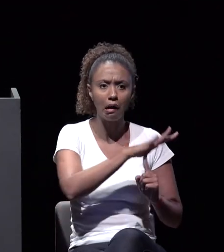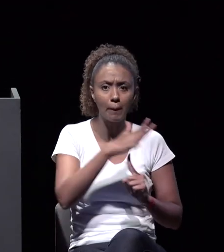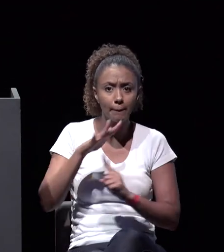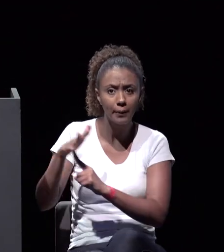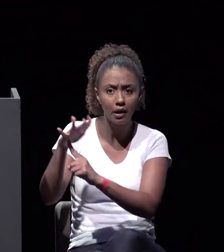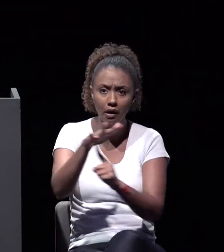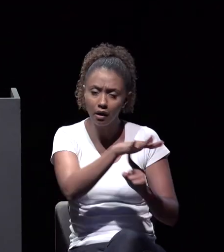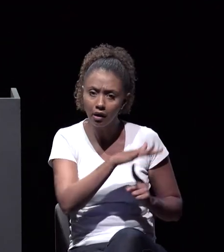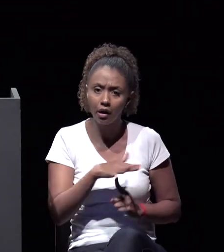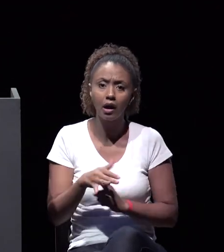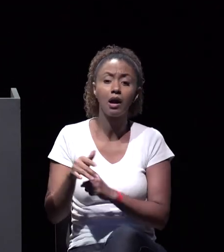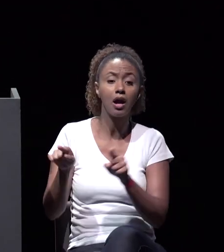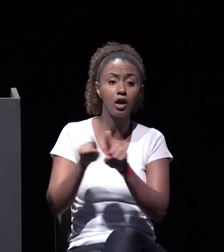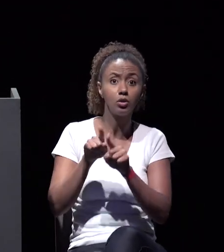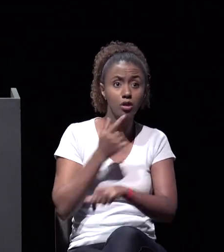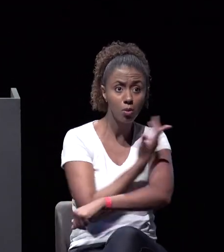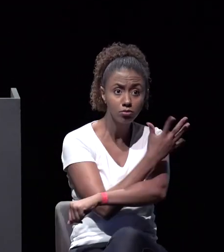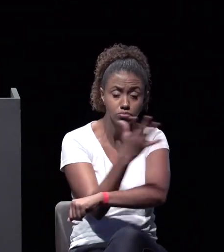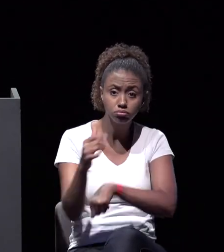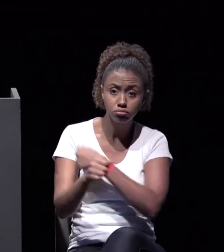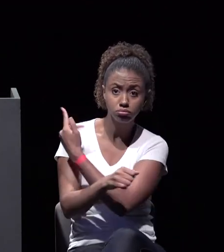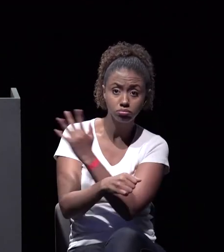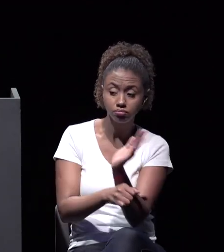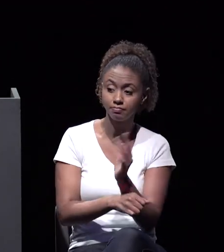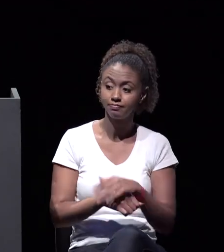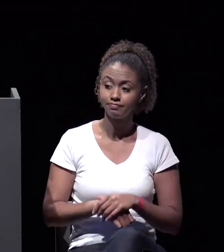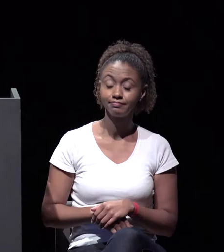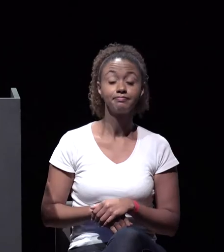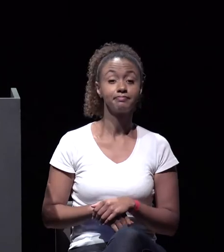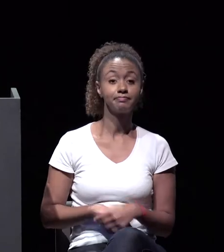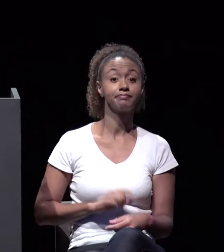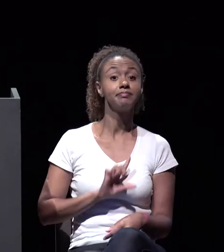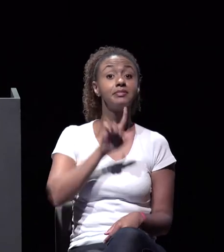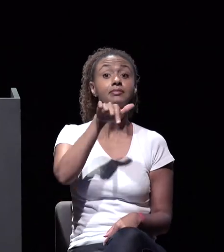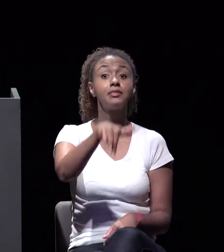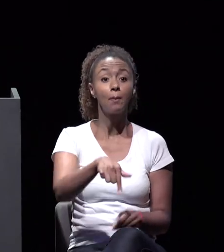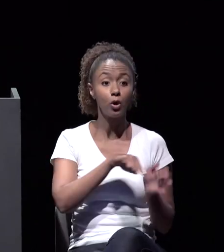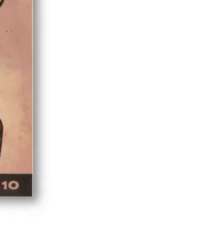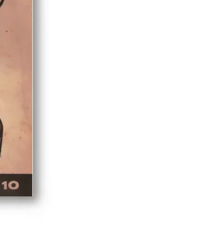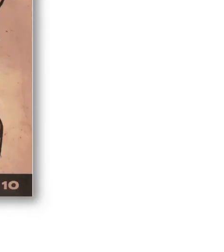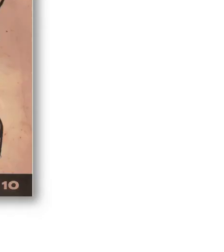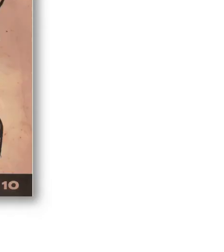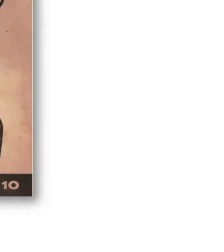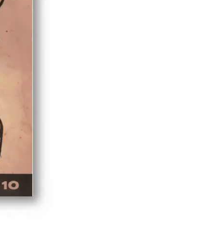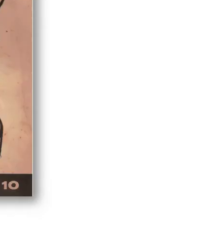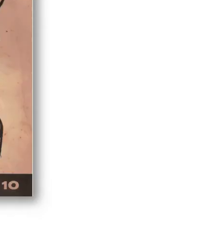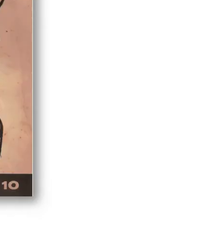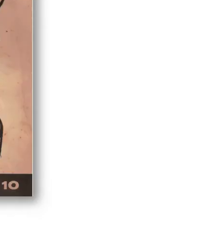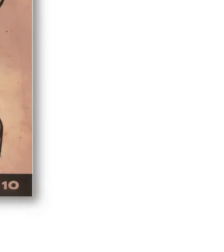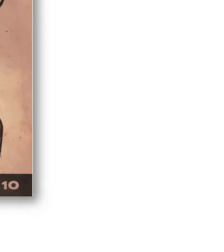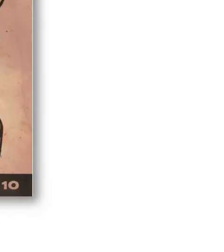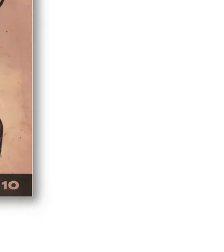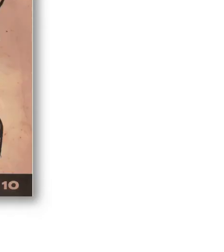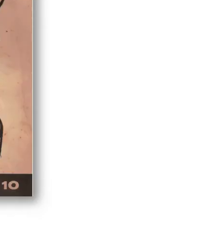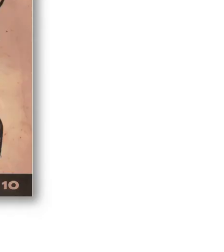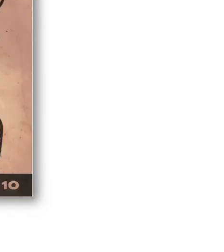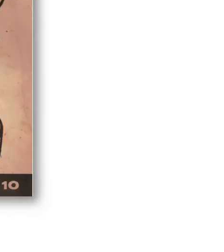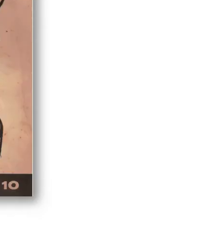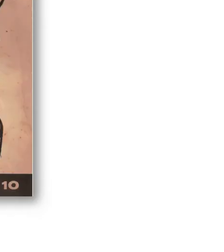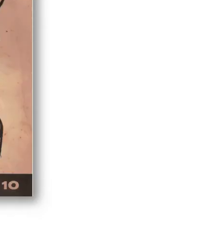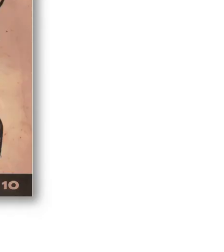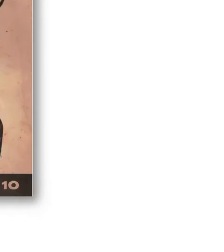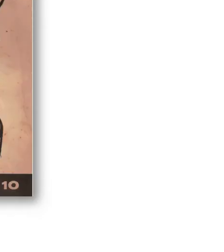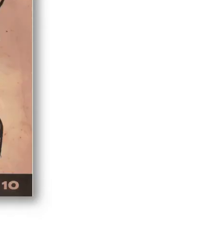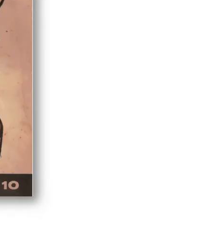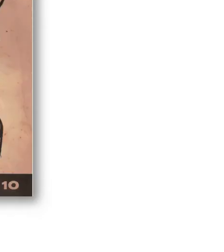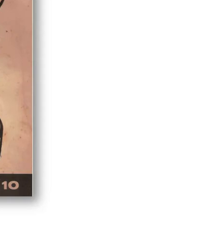mata e depois um pouco mais completo dentro dessa pesquisa que são os orixás né o caderno do recôncavo número